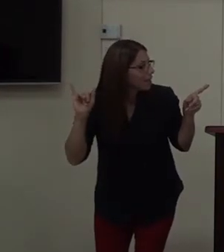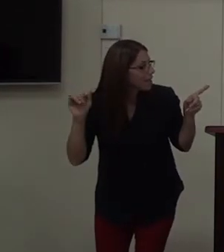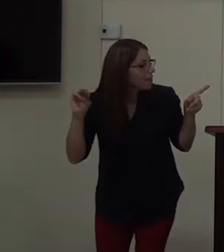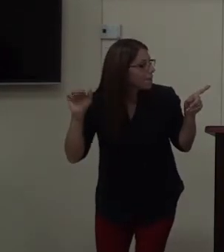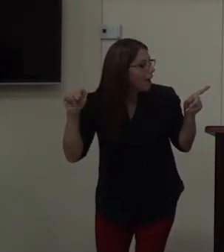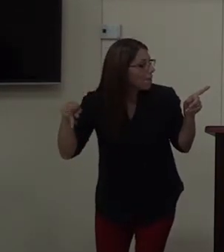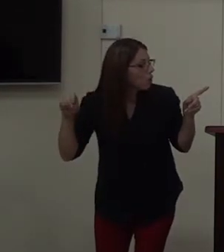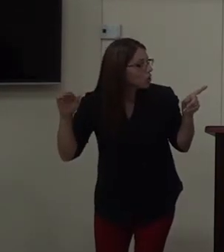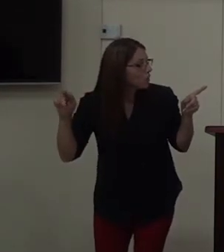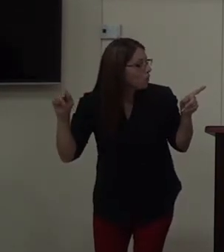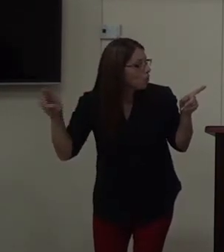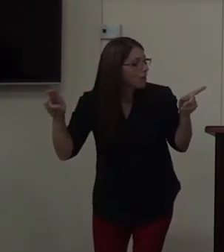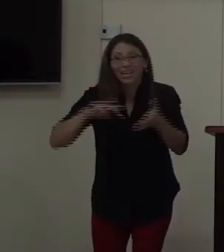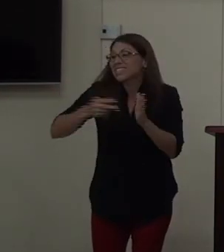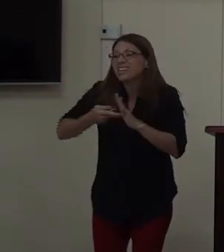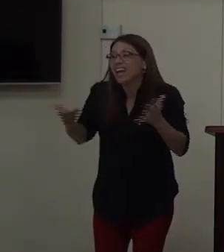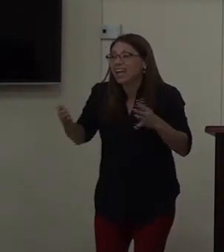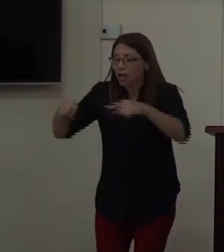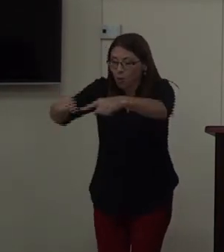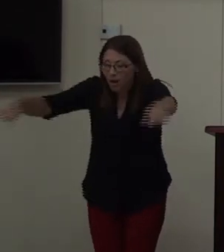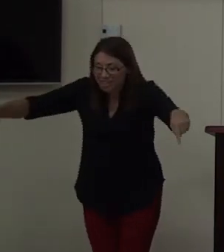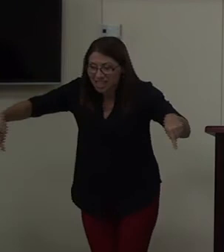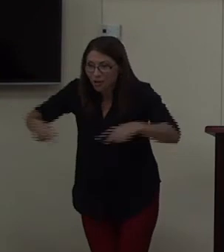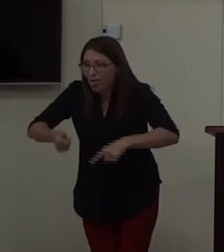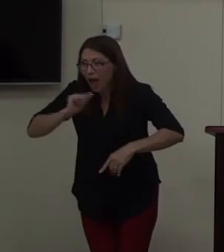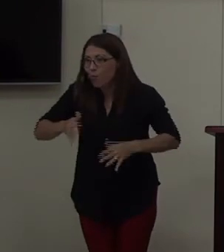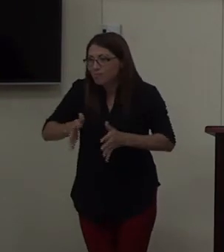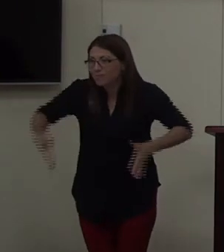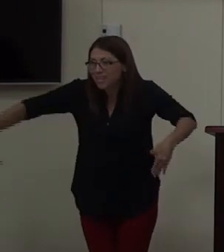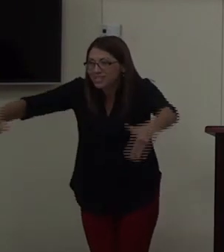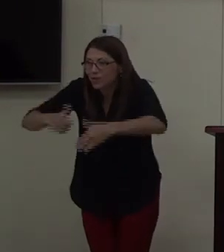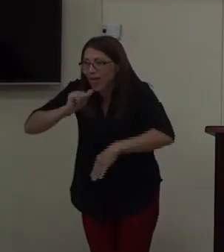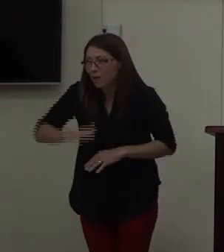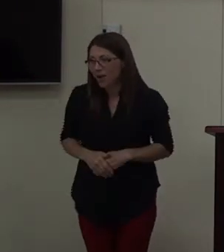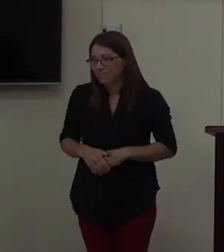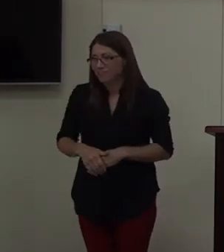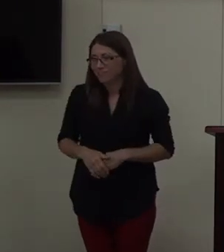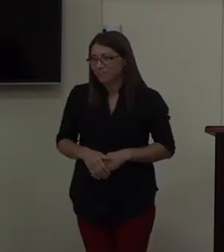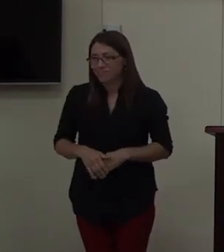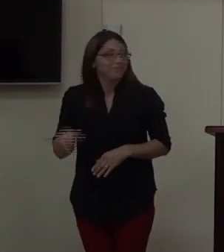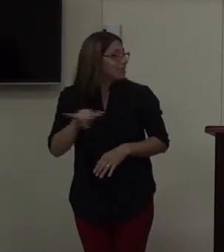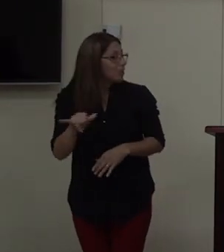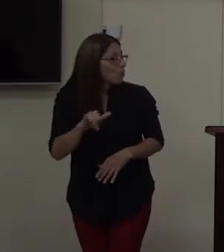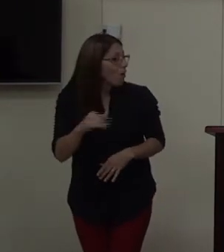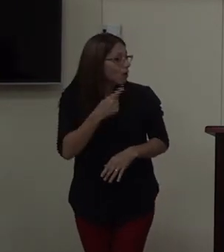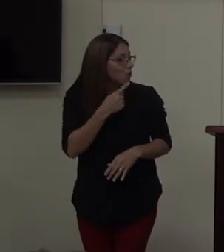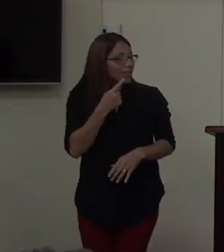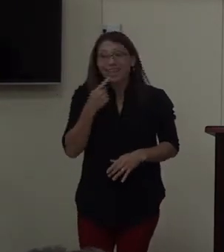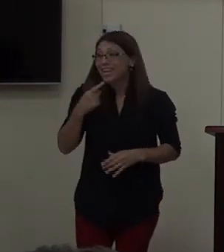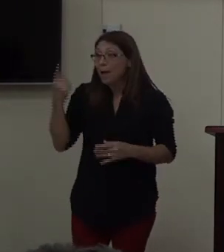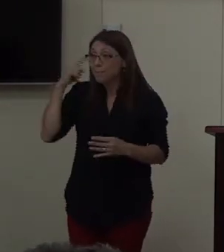es básicamente encierro de agua, ¿verdad? Igual como se diría chatarra mapoyo para el corral, ¿verdad? El encierro de las